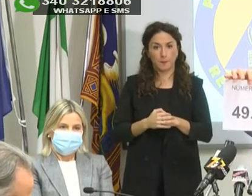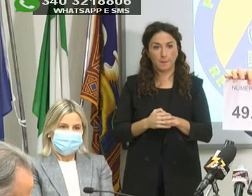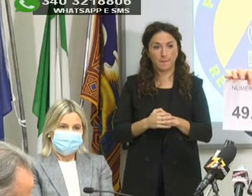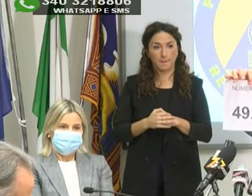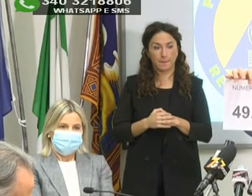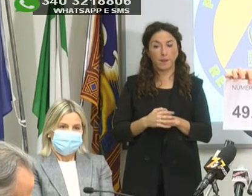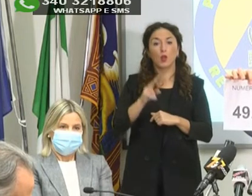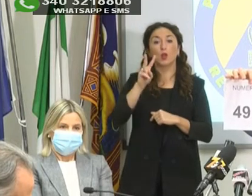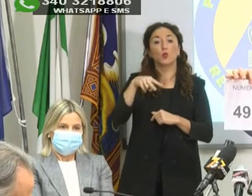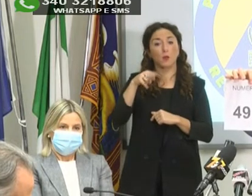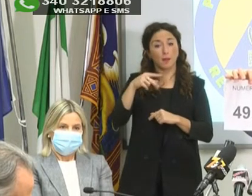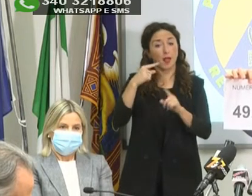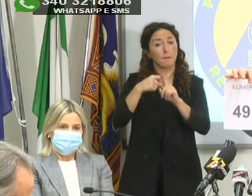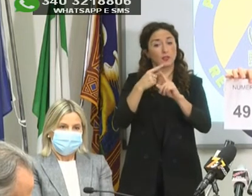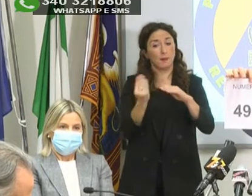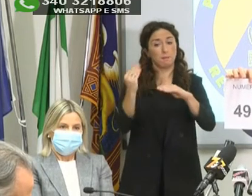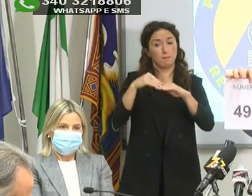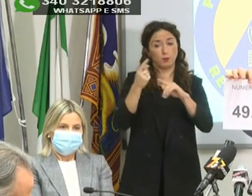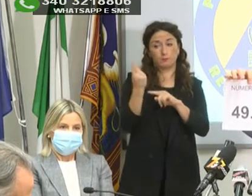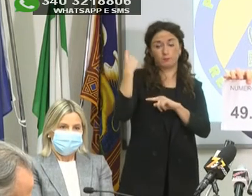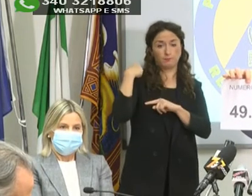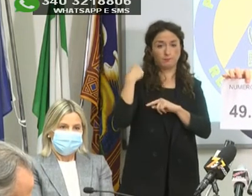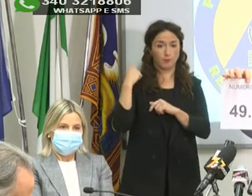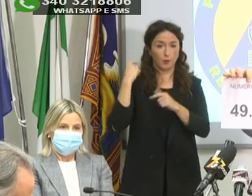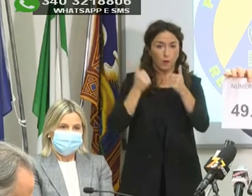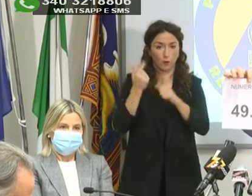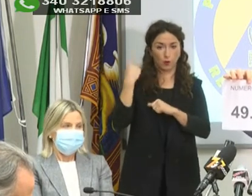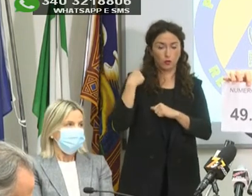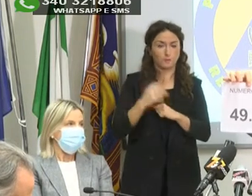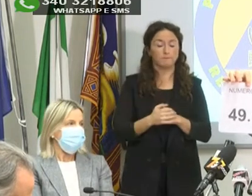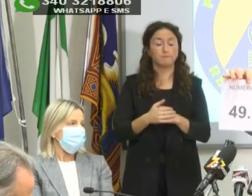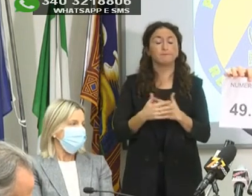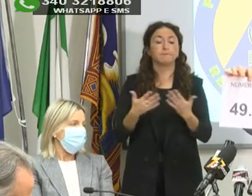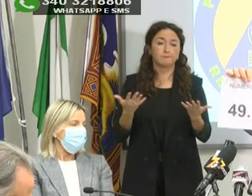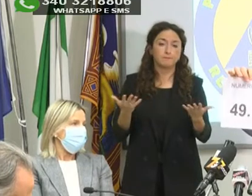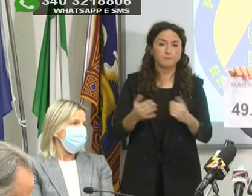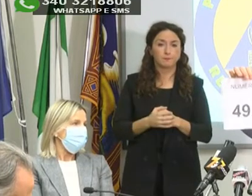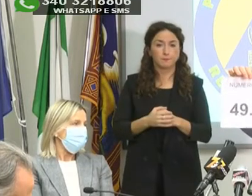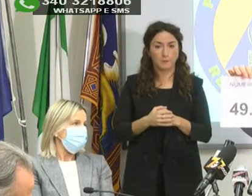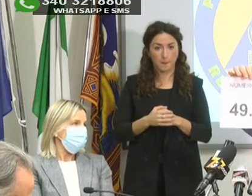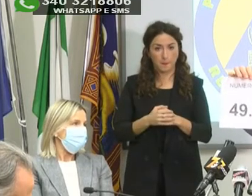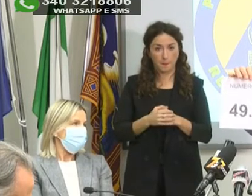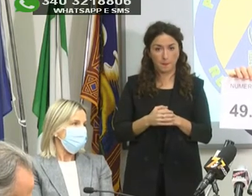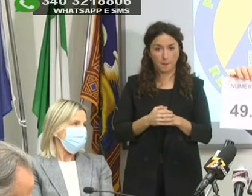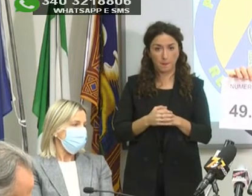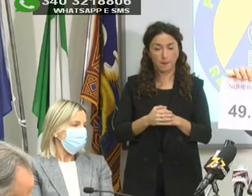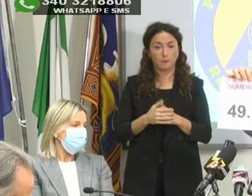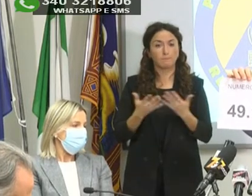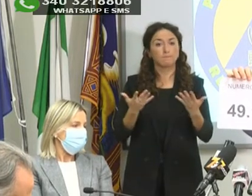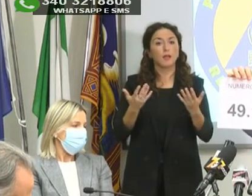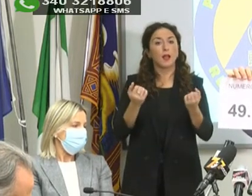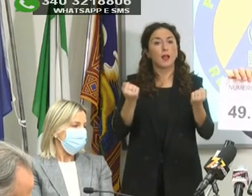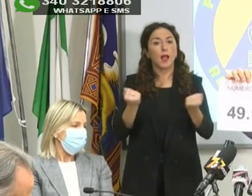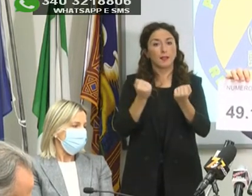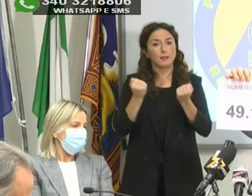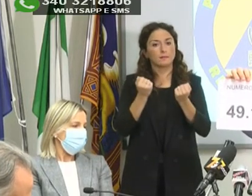Abbiamo fatto 2.000 positivi in più nelle ultime 24 ore. Come prevedibile rispetto all'attività di